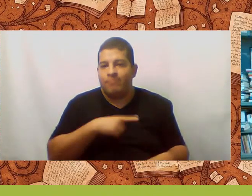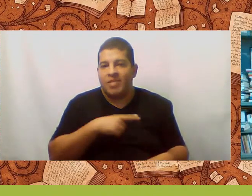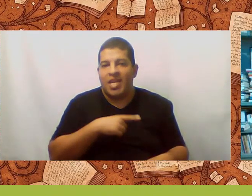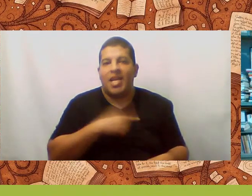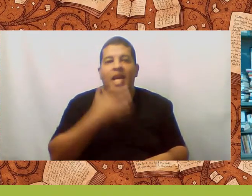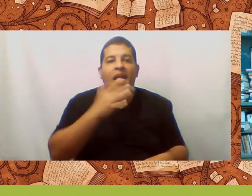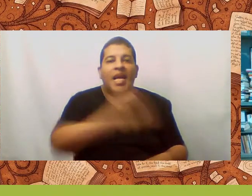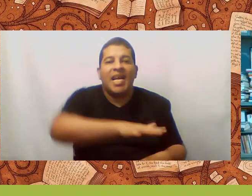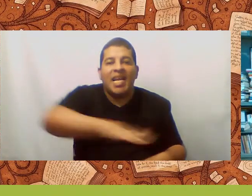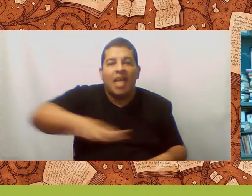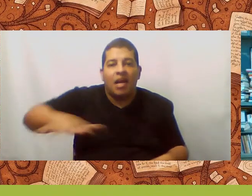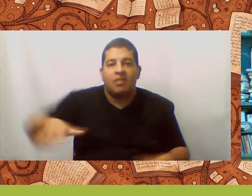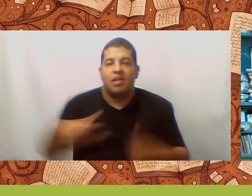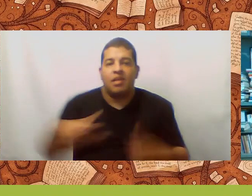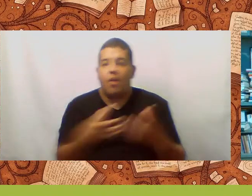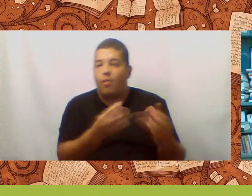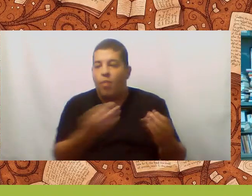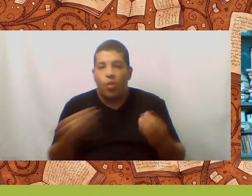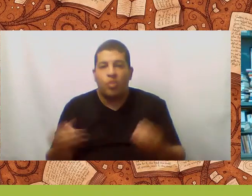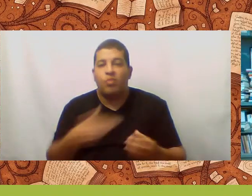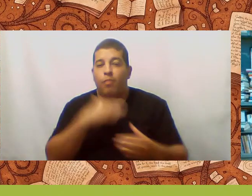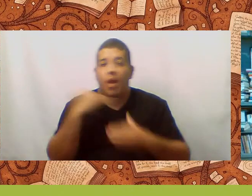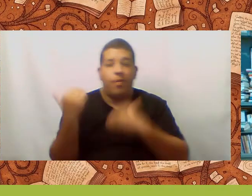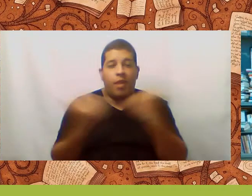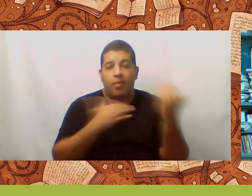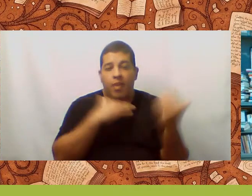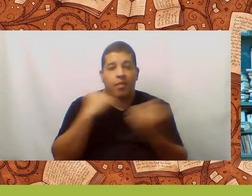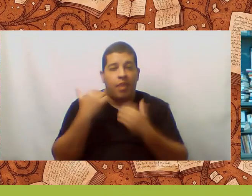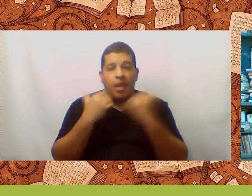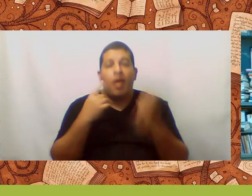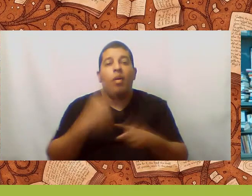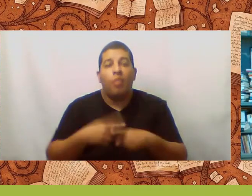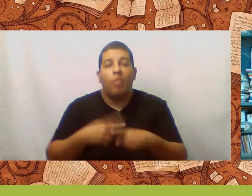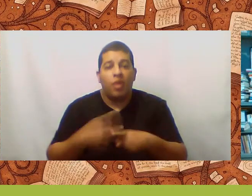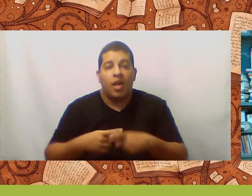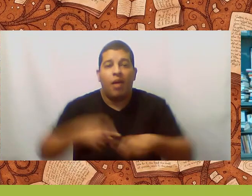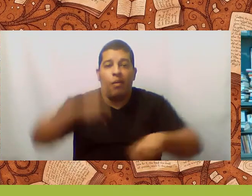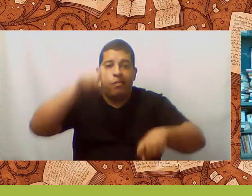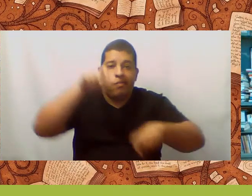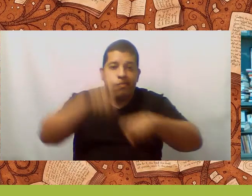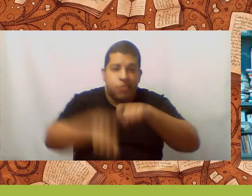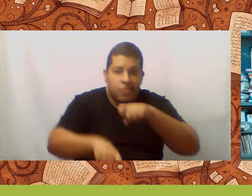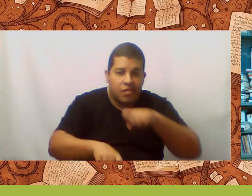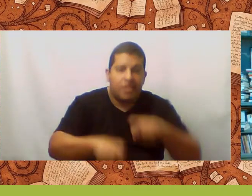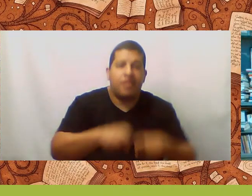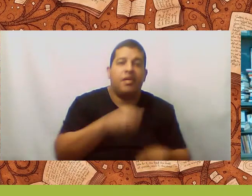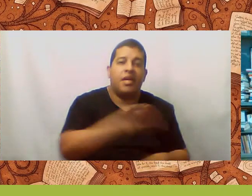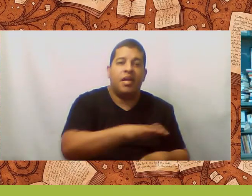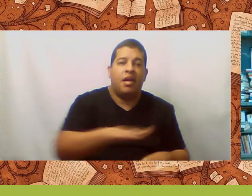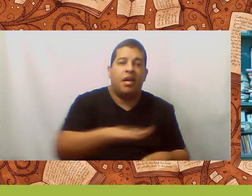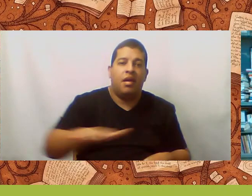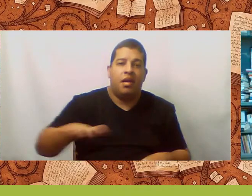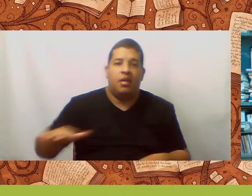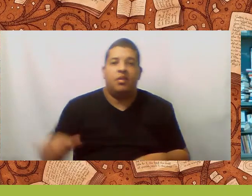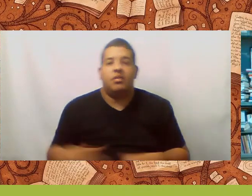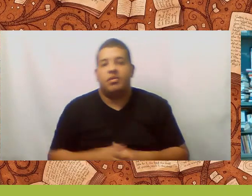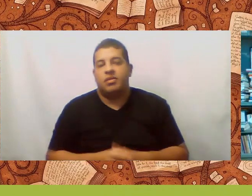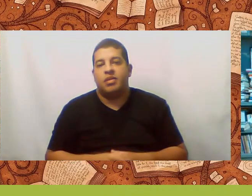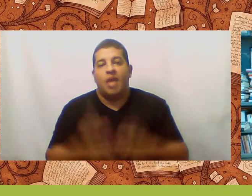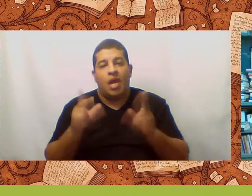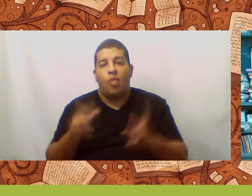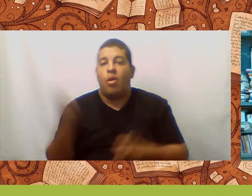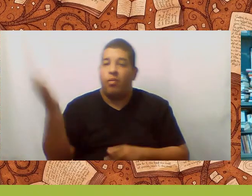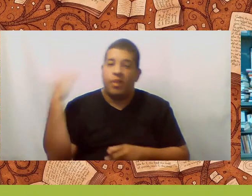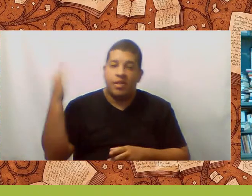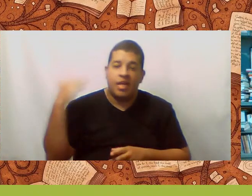crianças feito pela pedofilia, que tenta instaurar a figura do que a mulher era e que ela não é mais